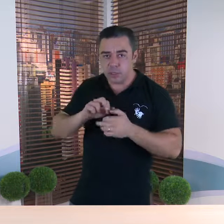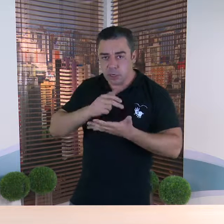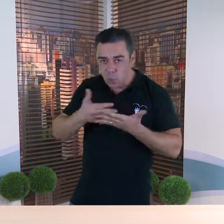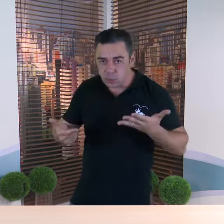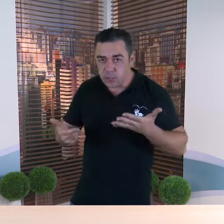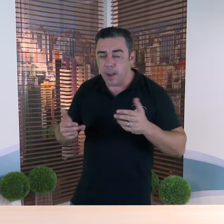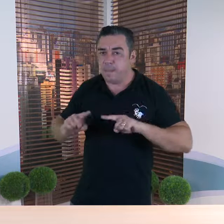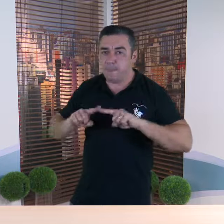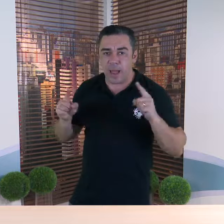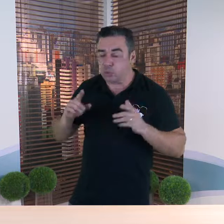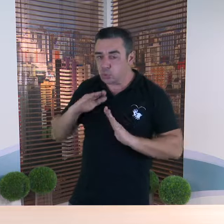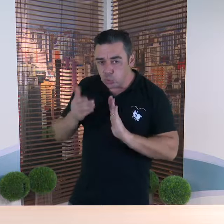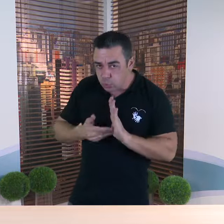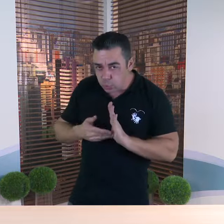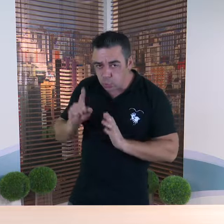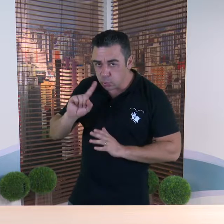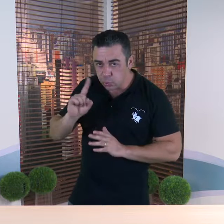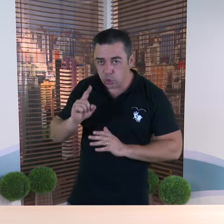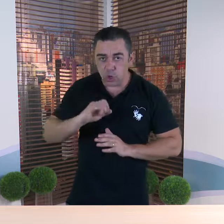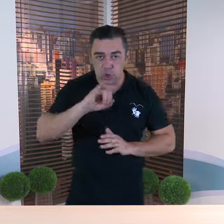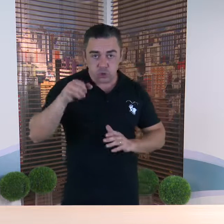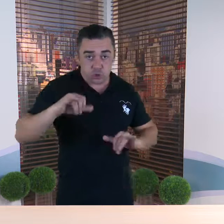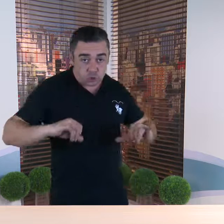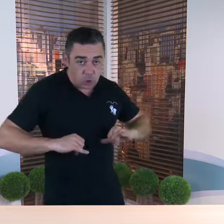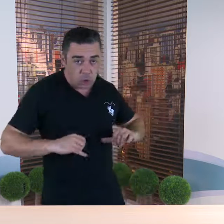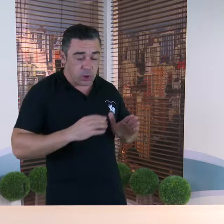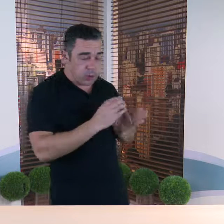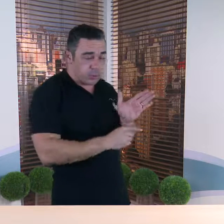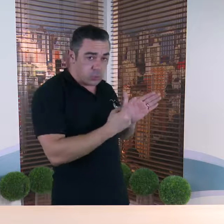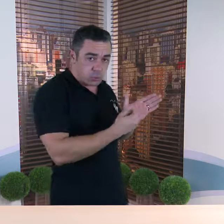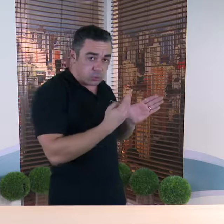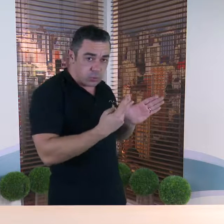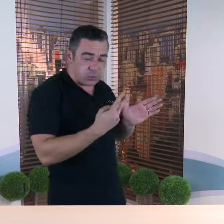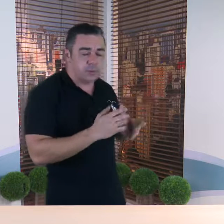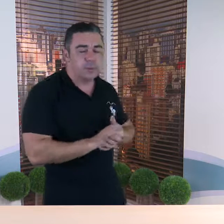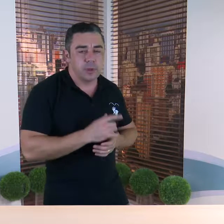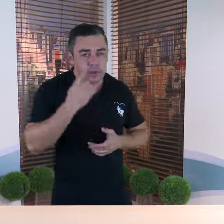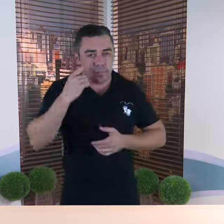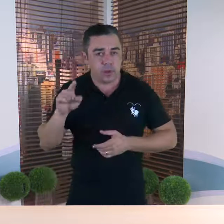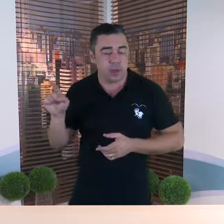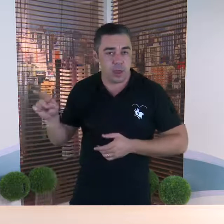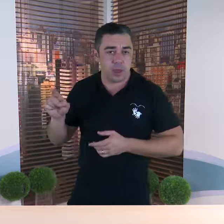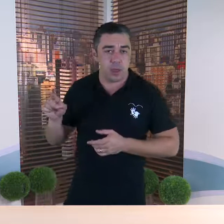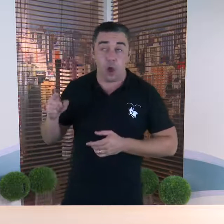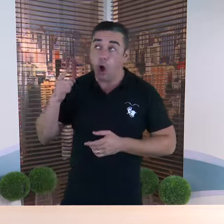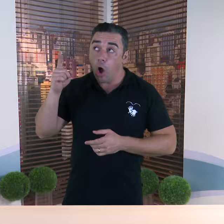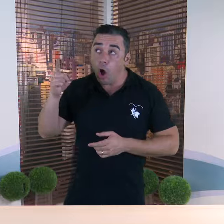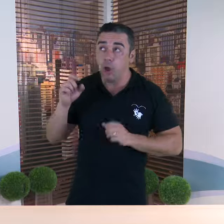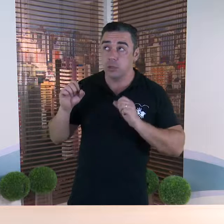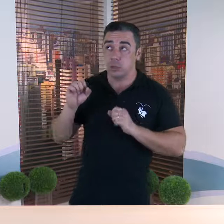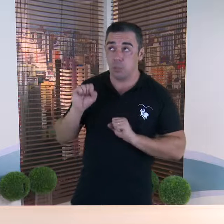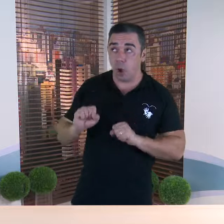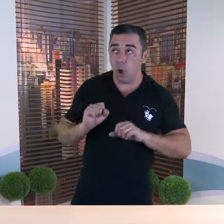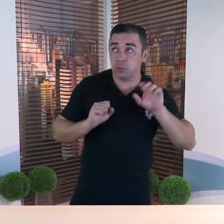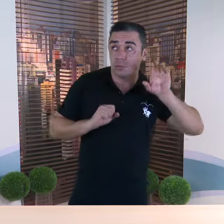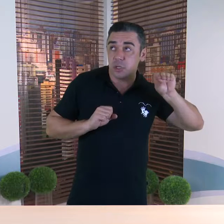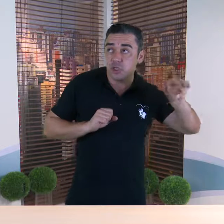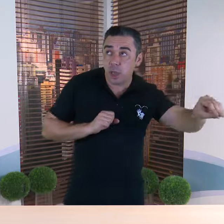coisas, mas não tudo. Veja Jó 1:12 e 2:7. Como ele não é autoexistente